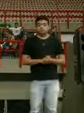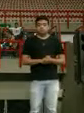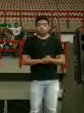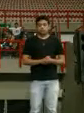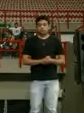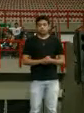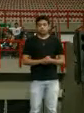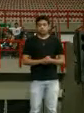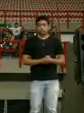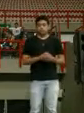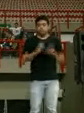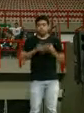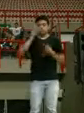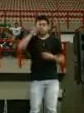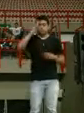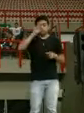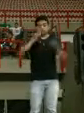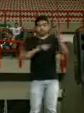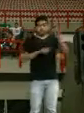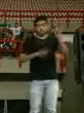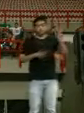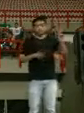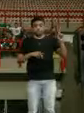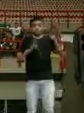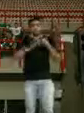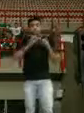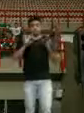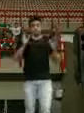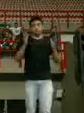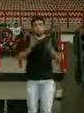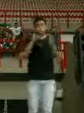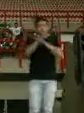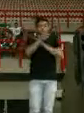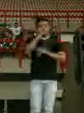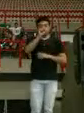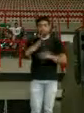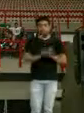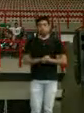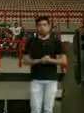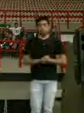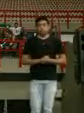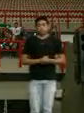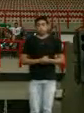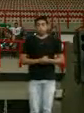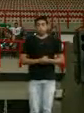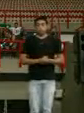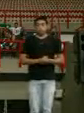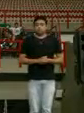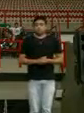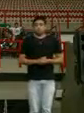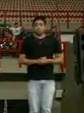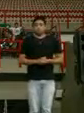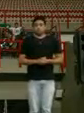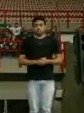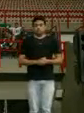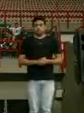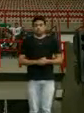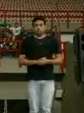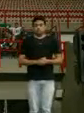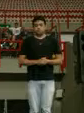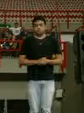diante. Lembramos um pouquinho de logaritmo? Agora vamos fazer a oitava. Olha como é interessante e tem tudo a ver com um ginásio como esse